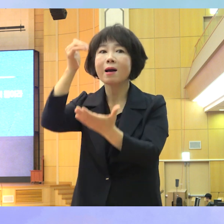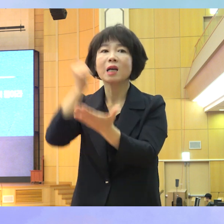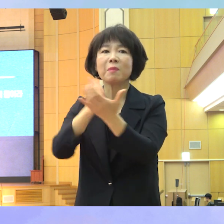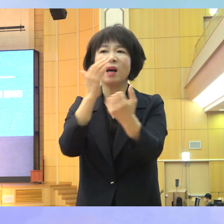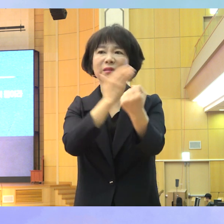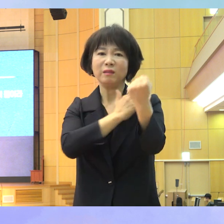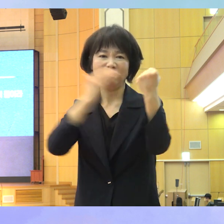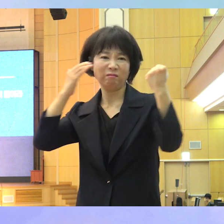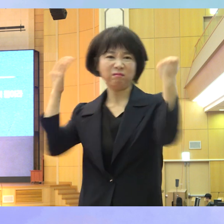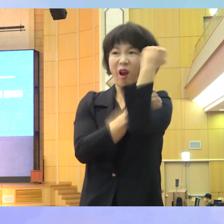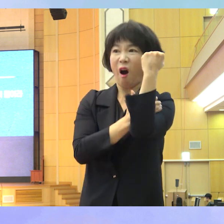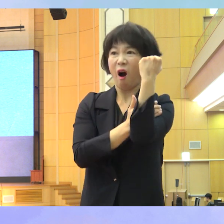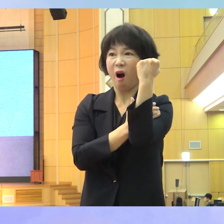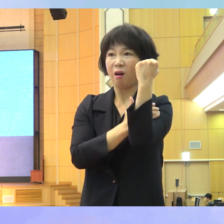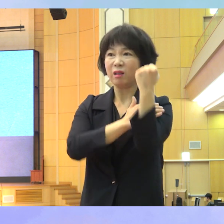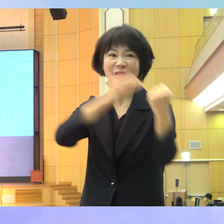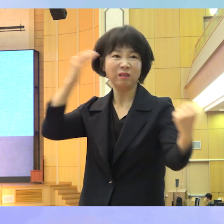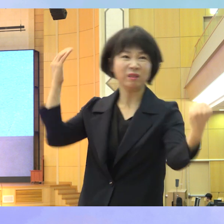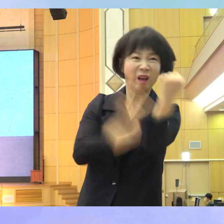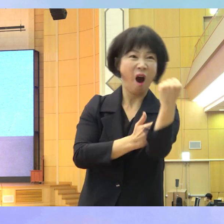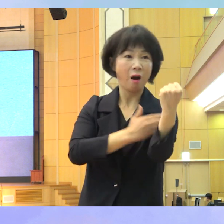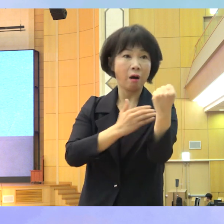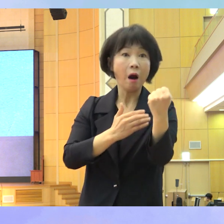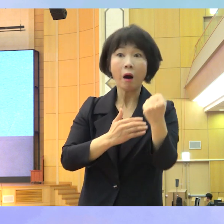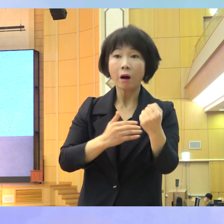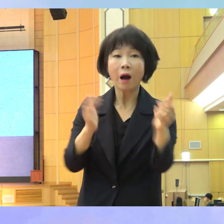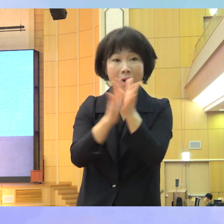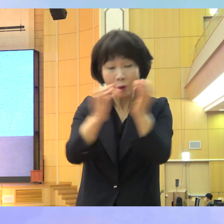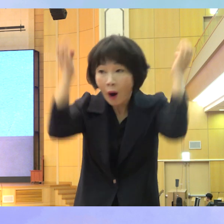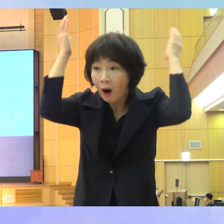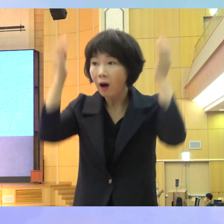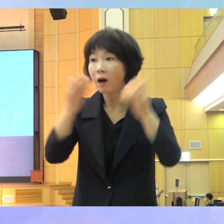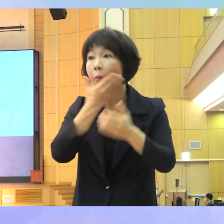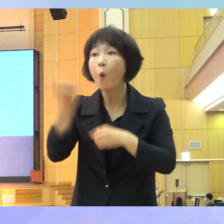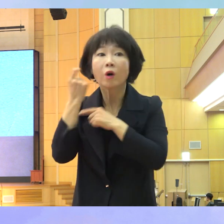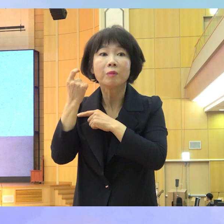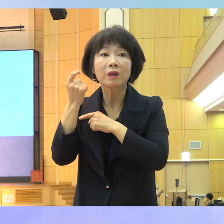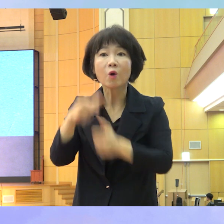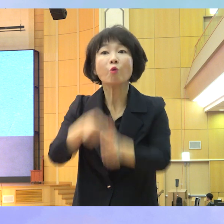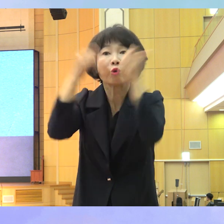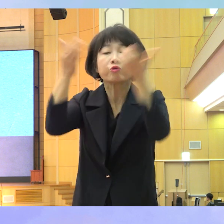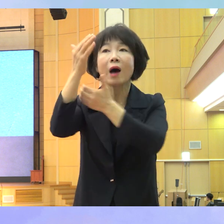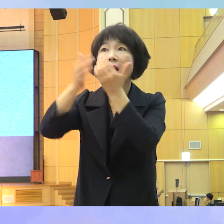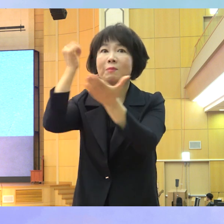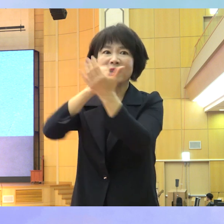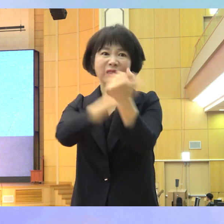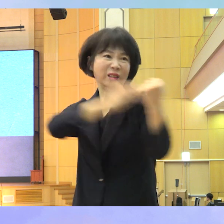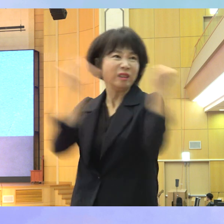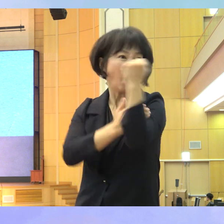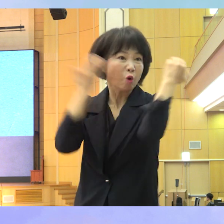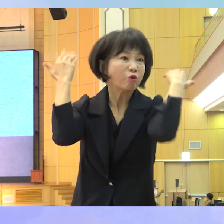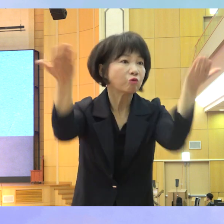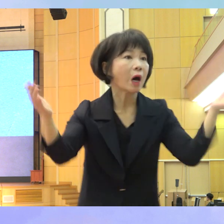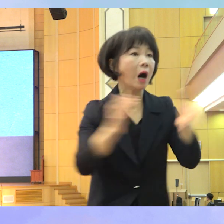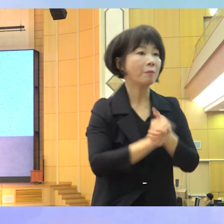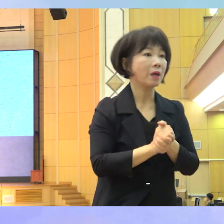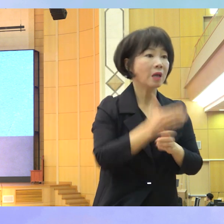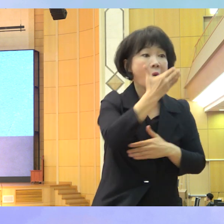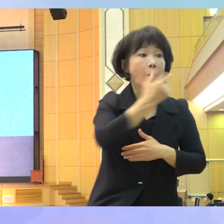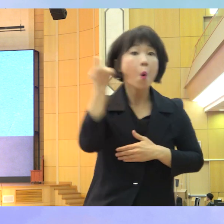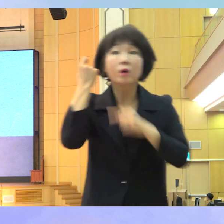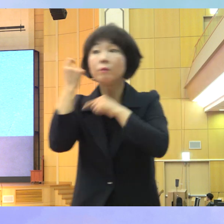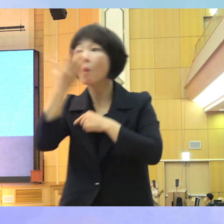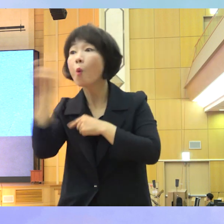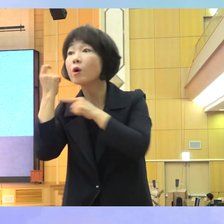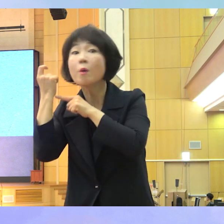됩니다. 할렐루야. 다시 한번 할렐루야. 이 복음이요, 하나님의 능력이